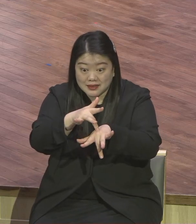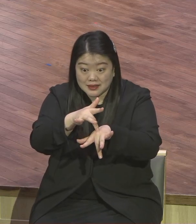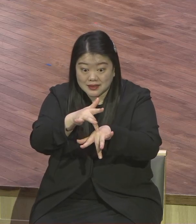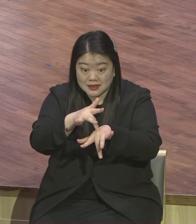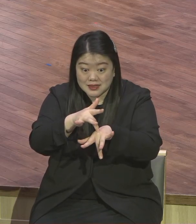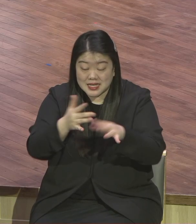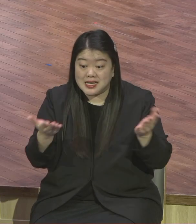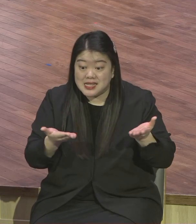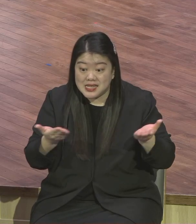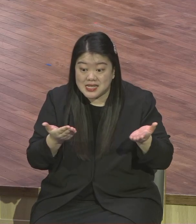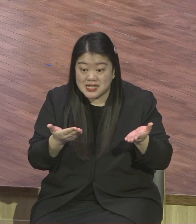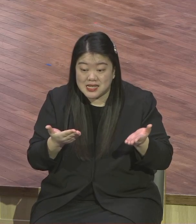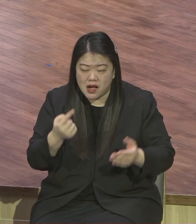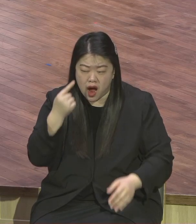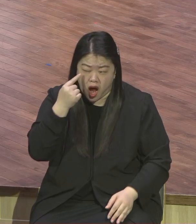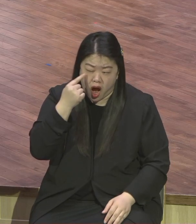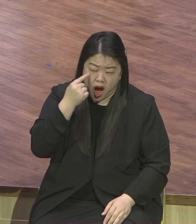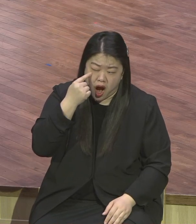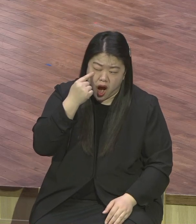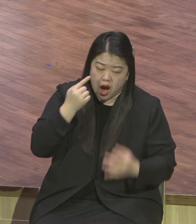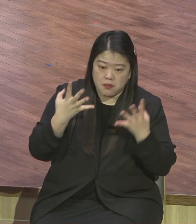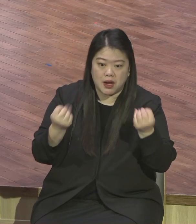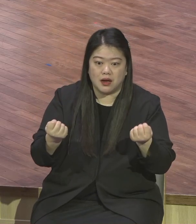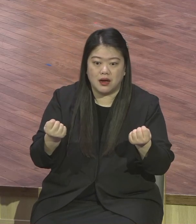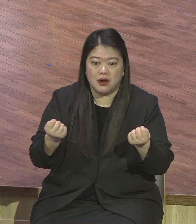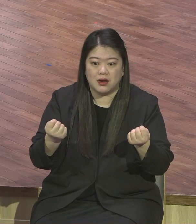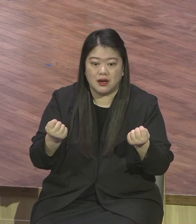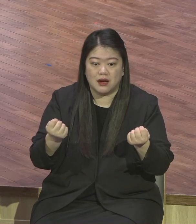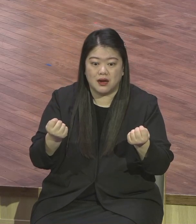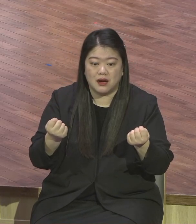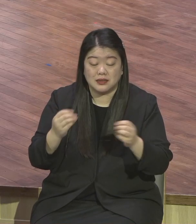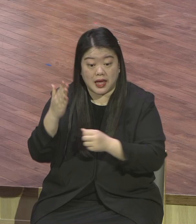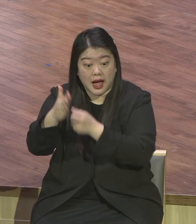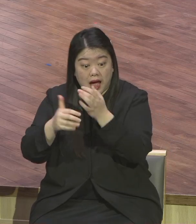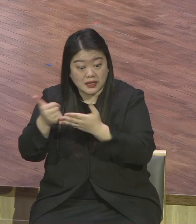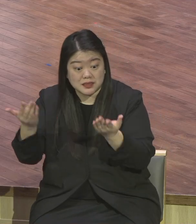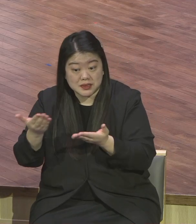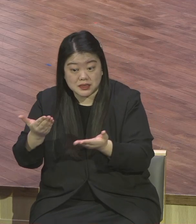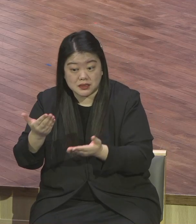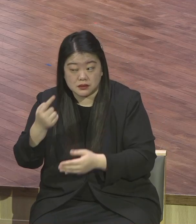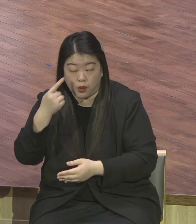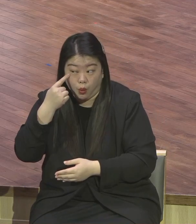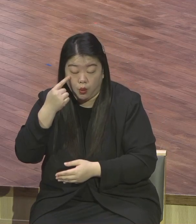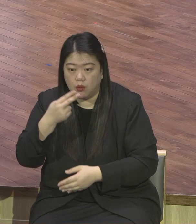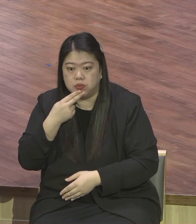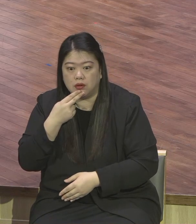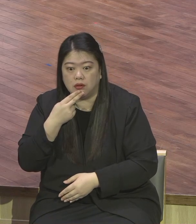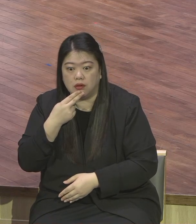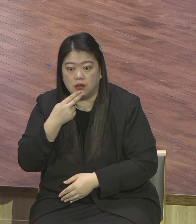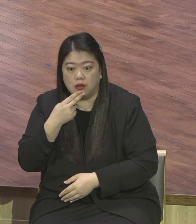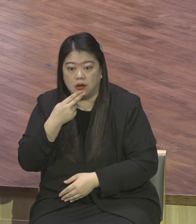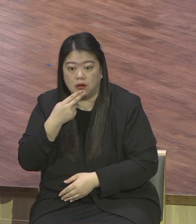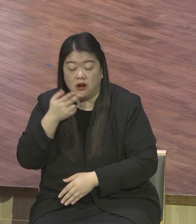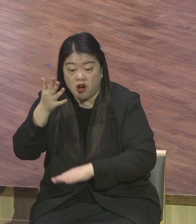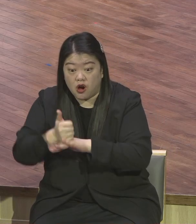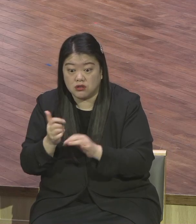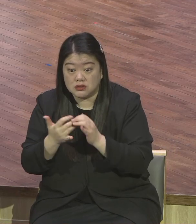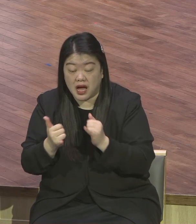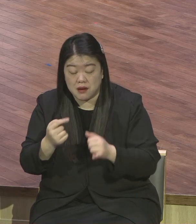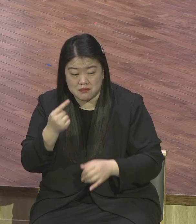성령이 하는 것은 안 보이는 겁니다. 그러니 이게 믿음으로 안 하면 안 살면 다 어렵지요. 자, 19절